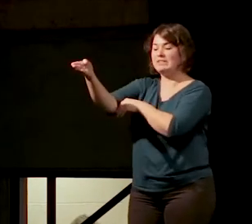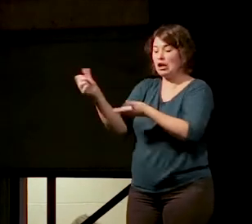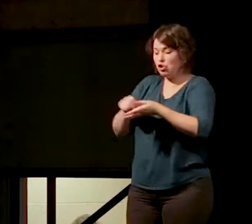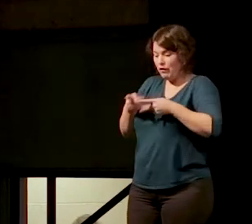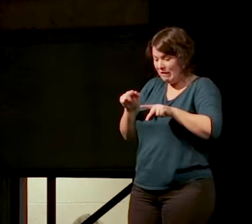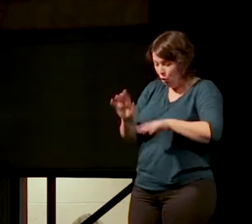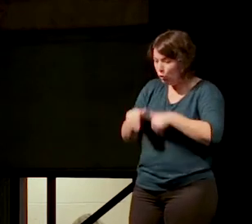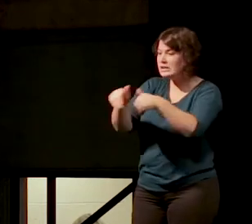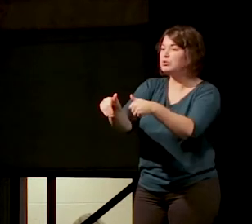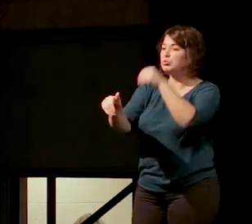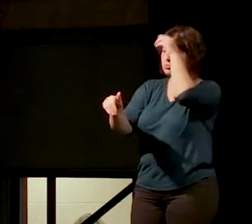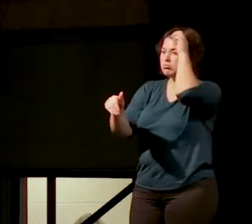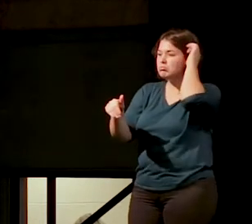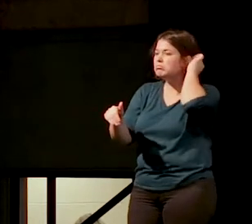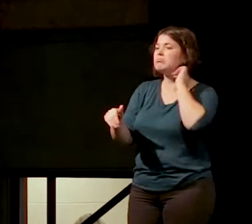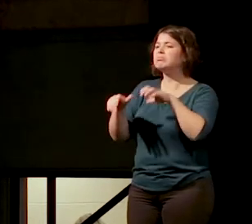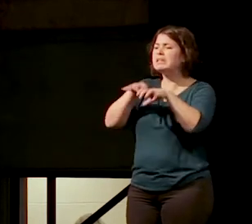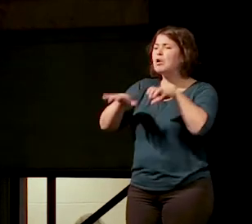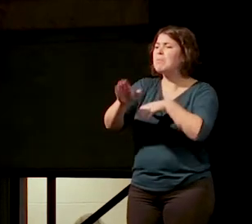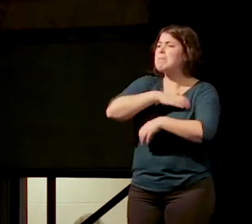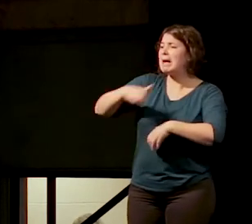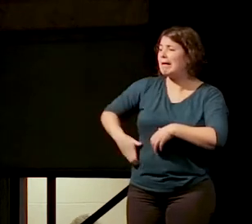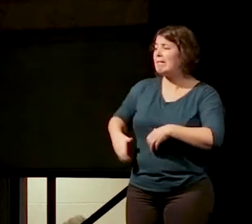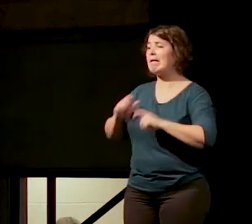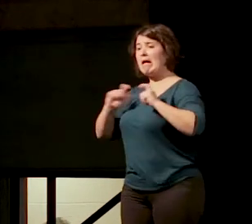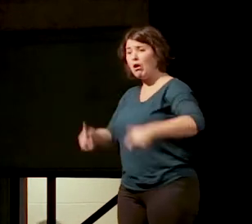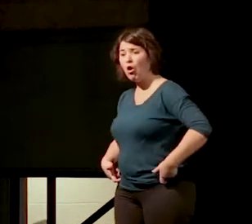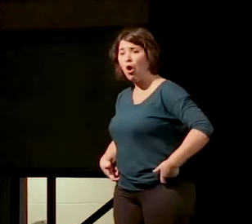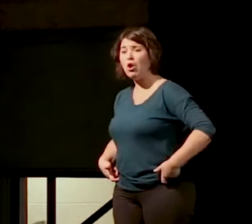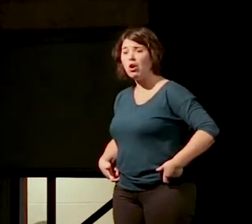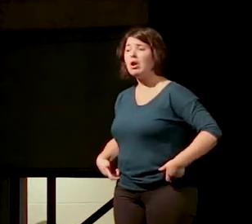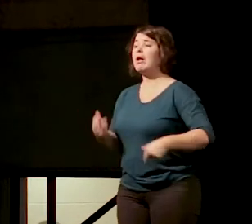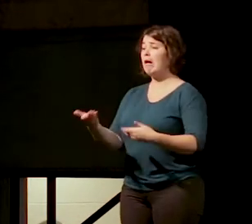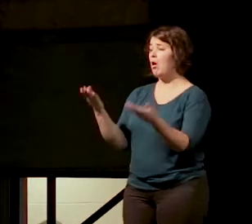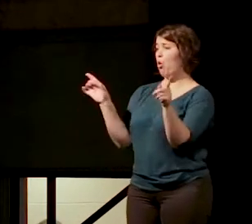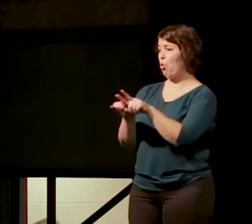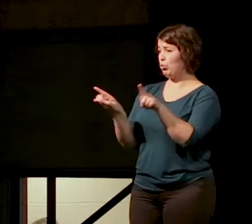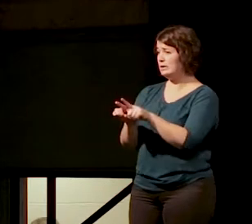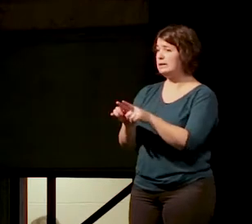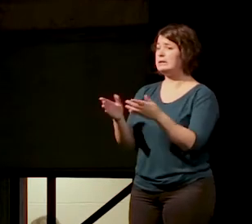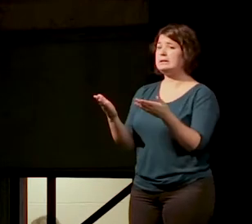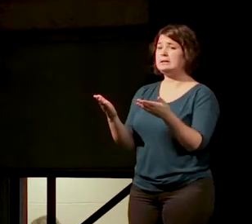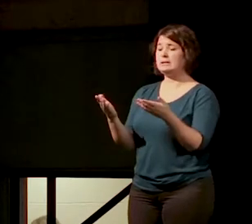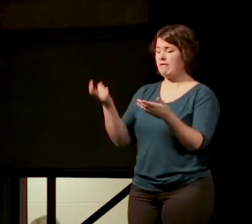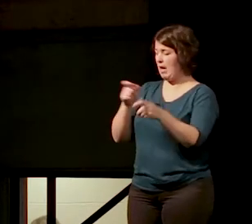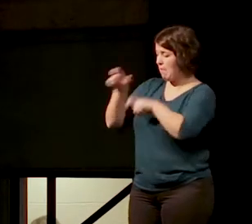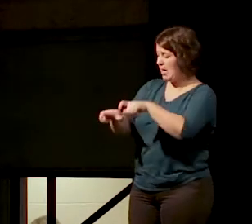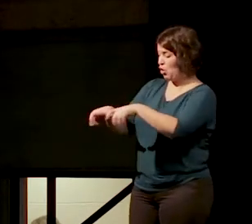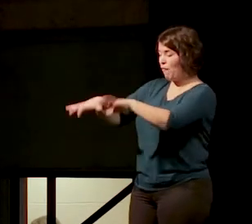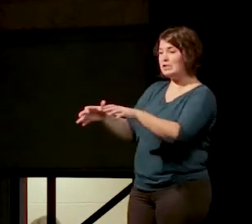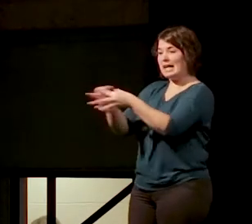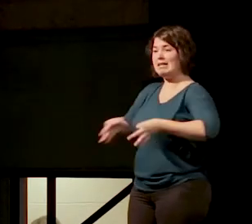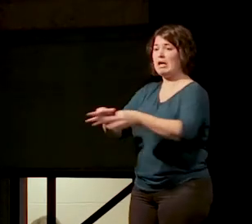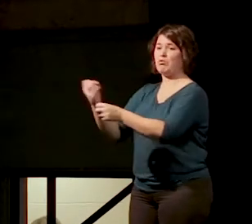centre-bourg, avec l'Ilomérie, avec l'école. Et ceci, nous le devons aussi aux fonctionnaires